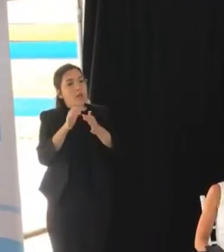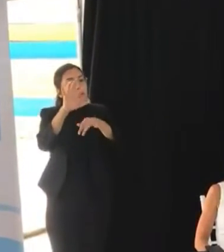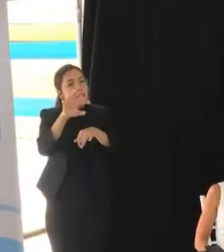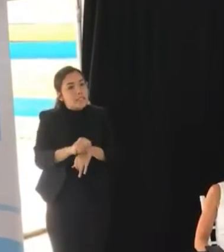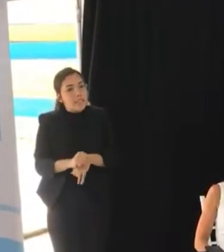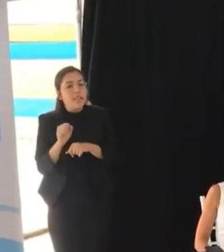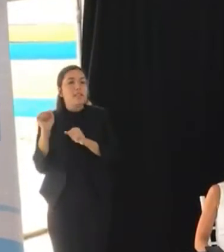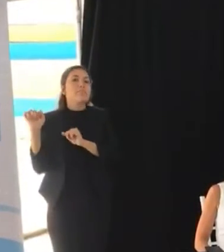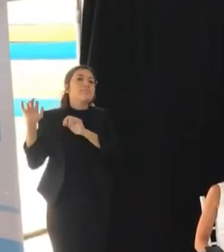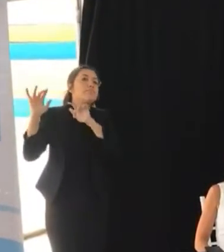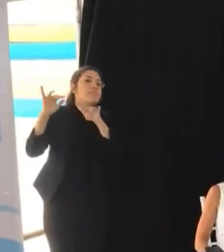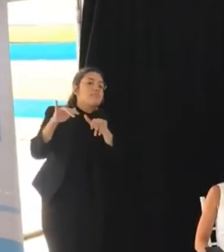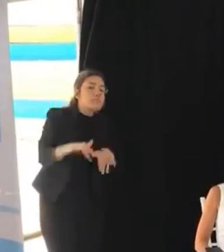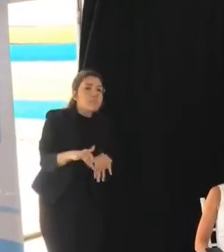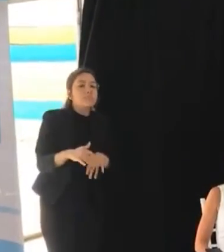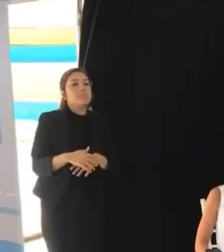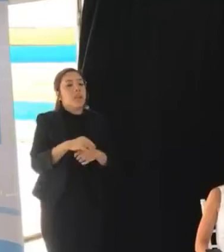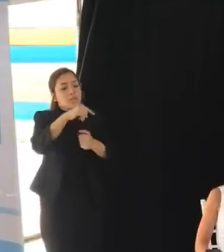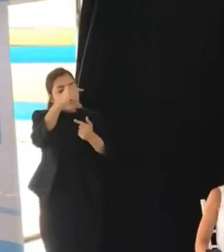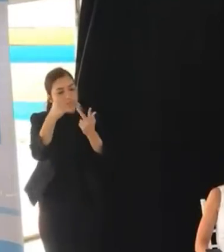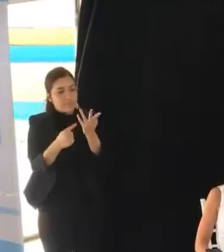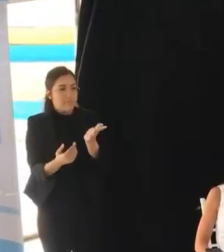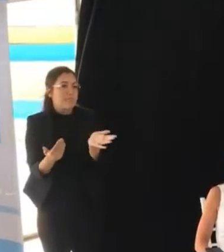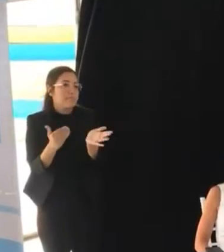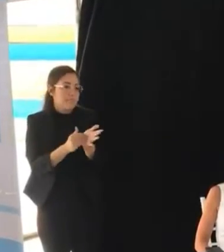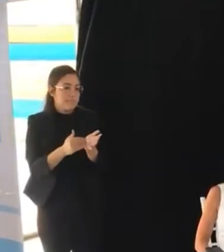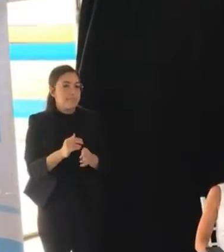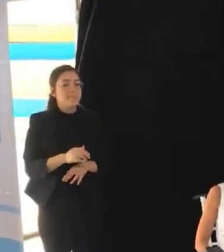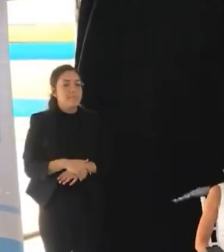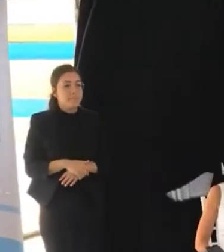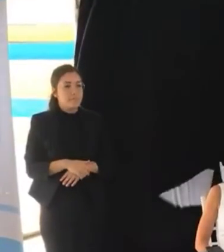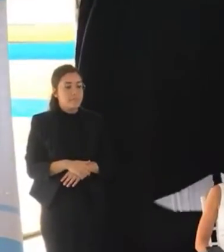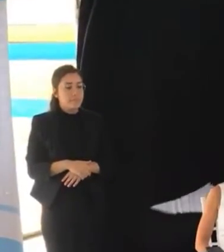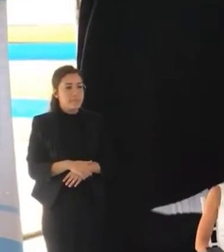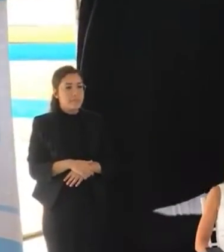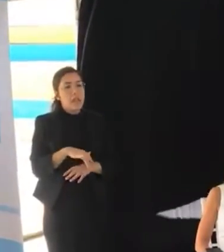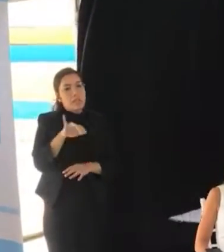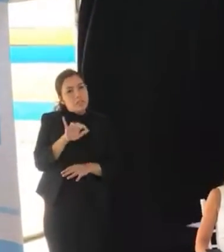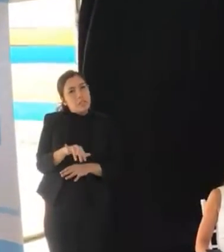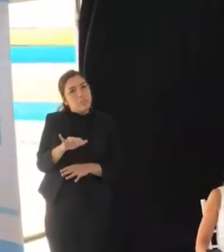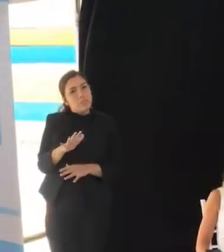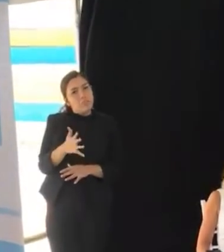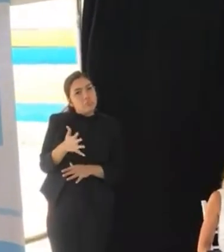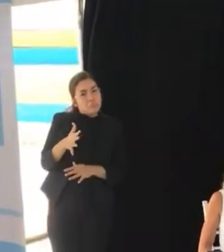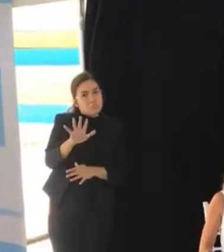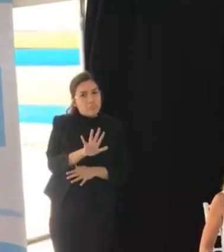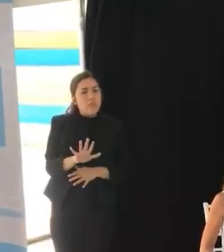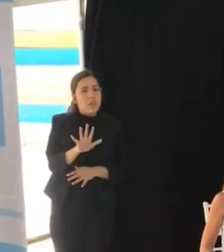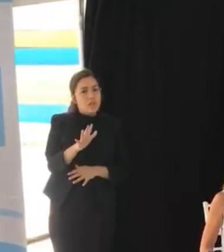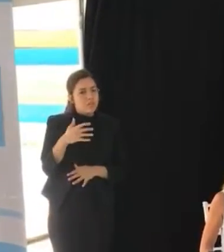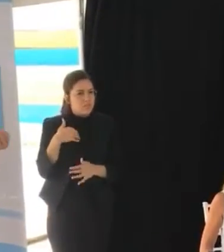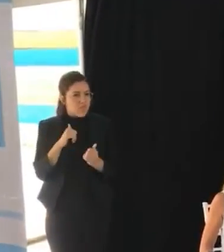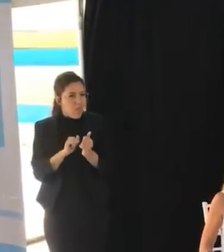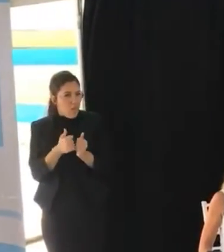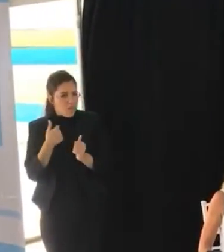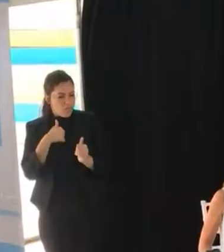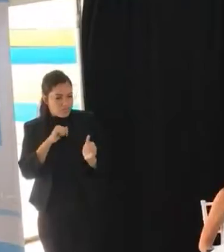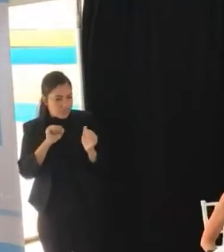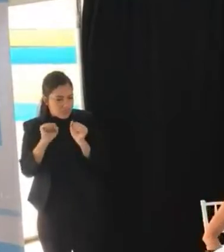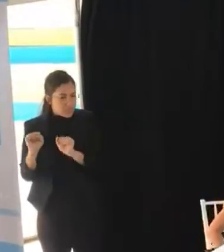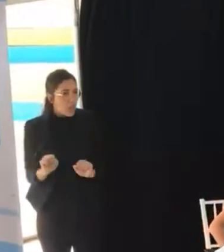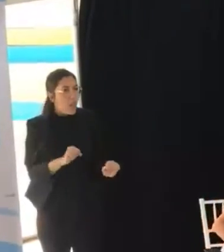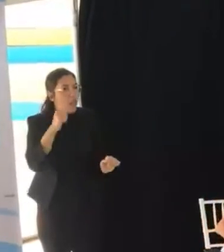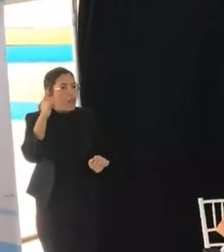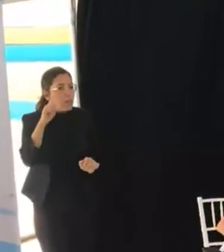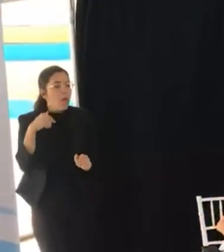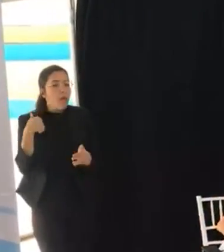tratar de explicarles cómo es que hemos establecido la estrategia en reuniones con el programa de vacunación y con el Departamento de